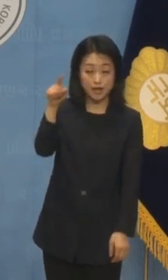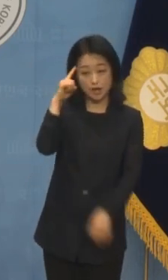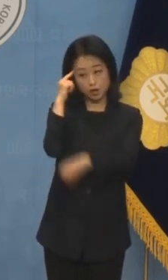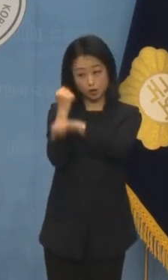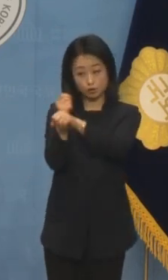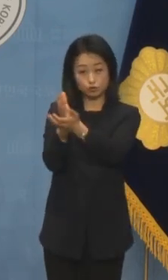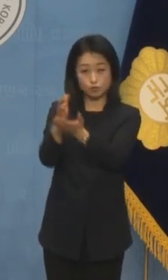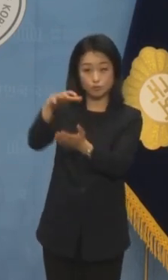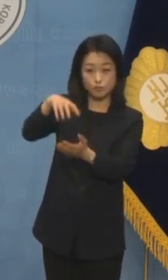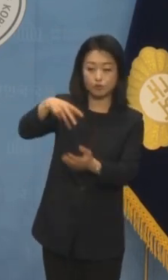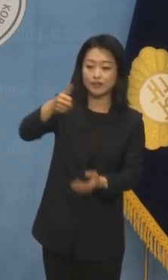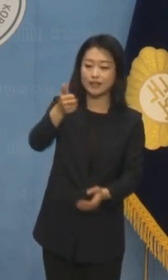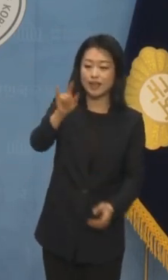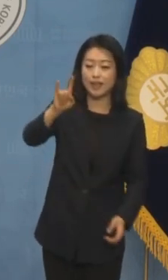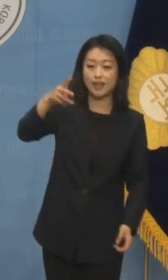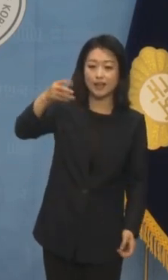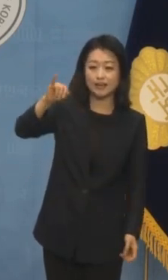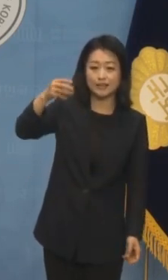헤리티지 재단과